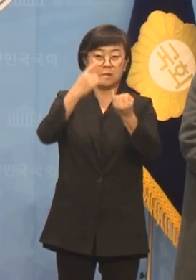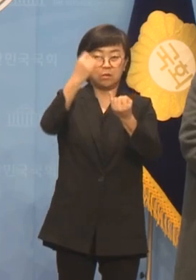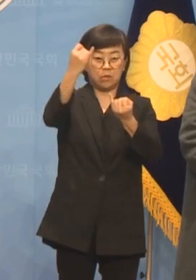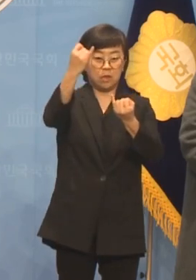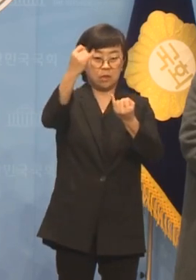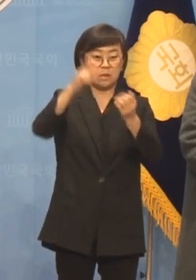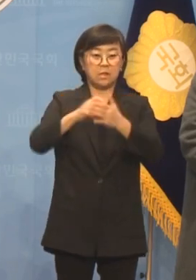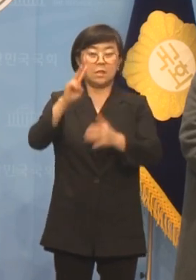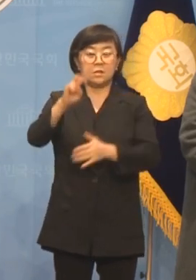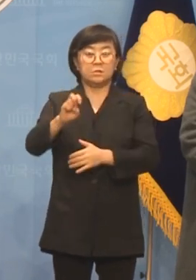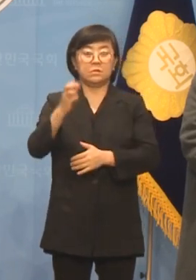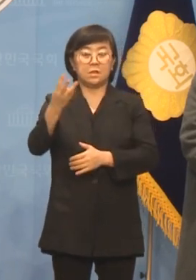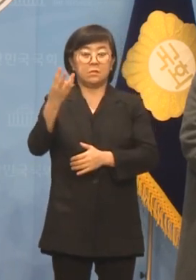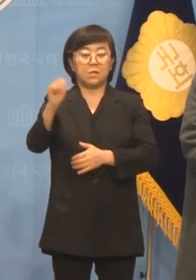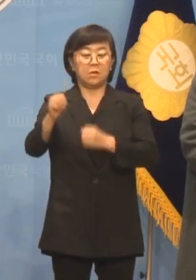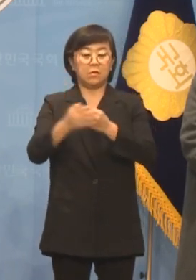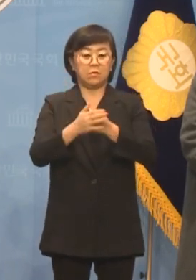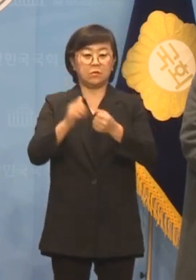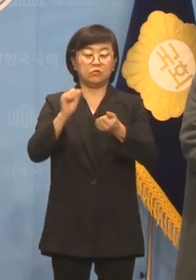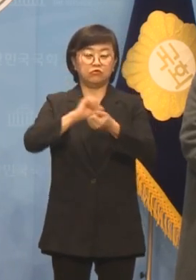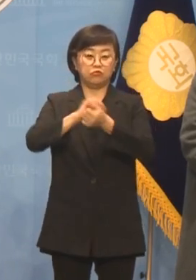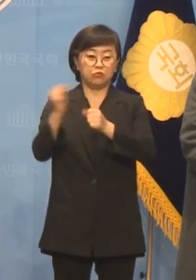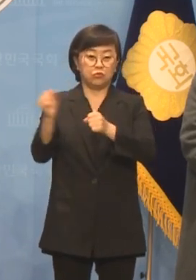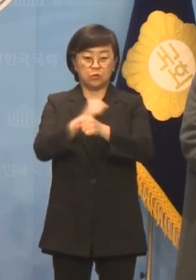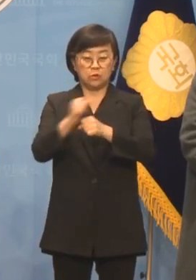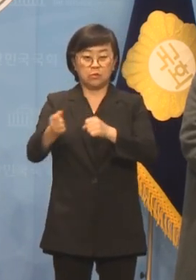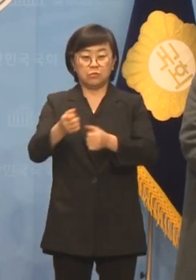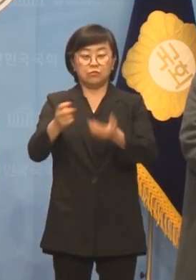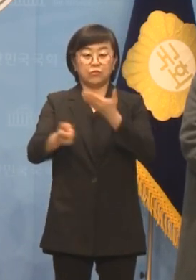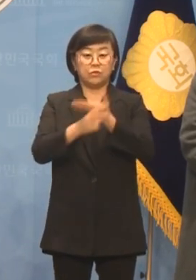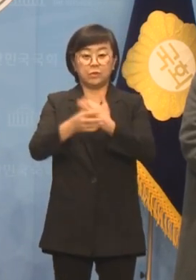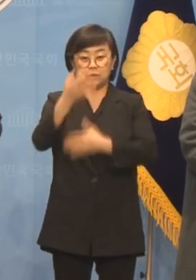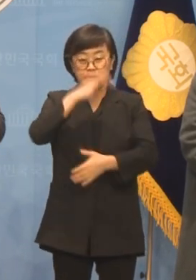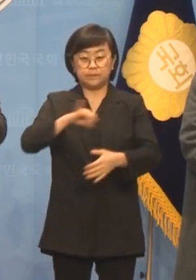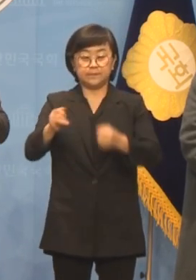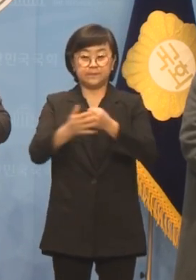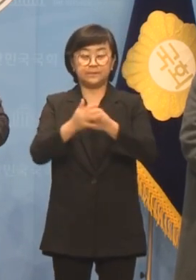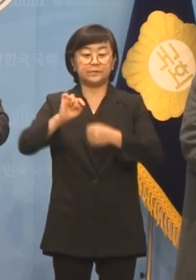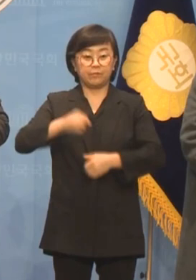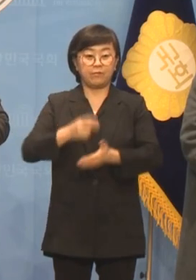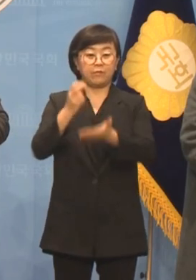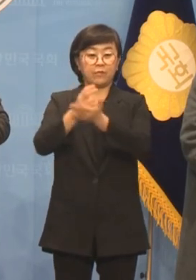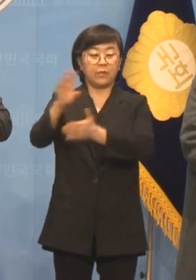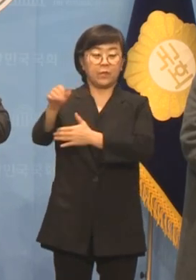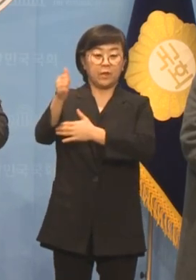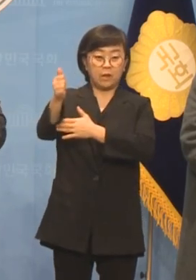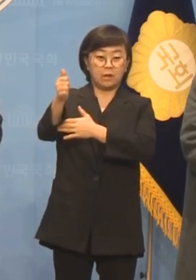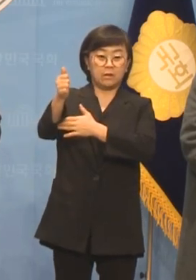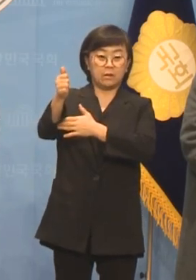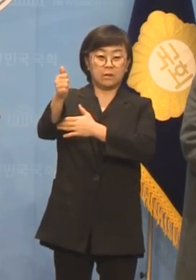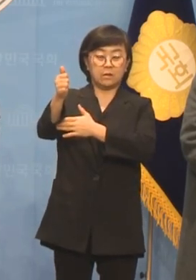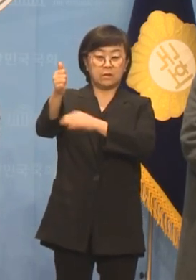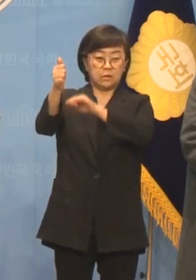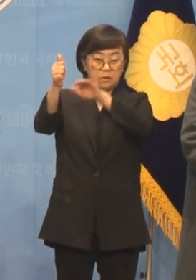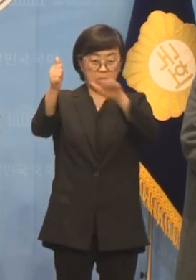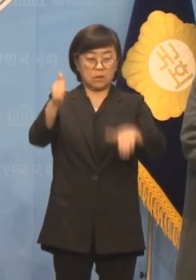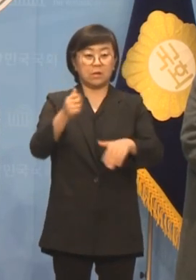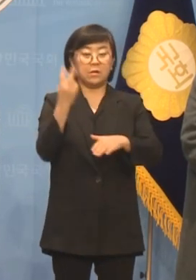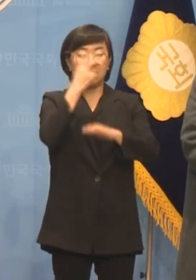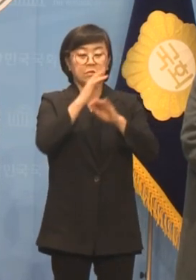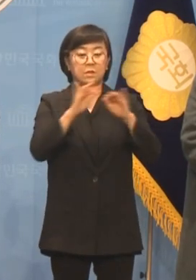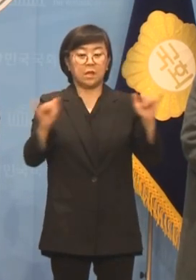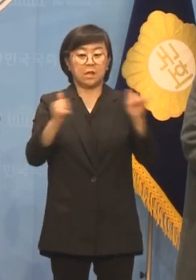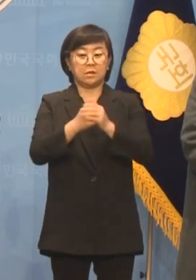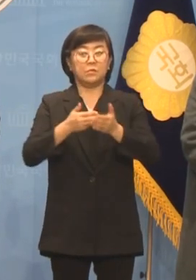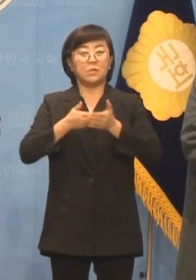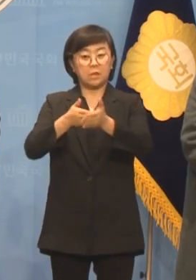무려 23억이나 되는 주가 조작 불법 부당이득을 얻었는데 그걸 본인 법무장관 치하의 검사들이 법정에